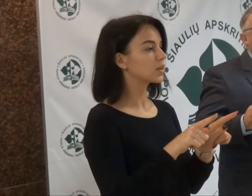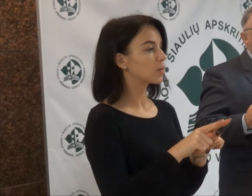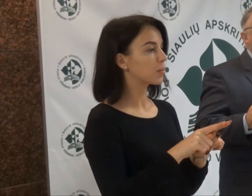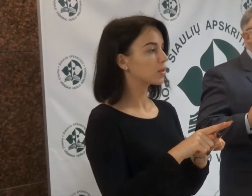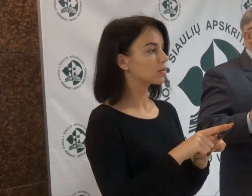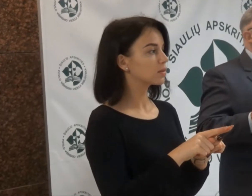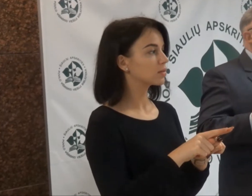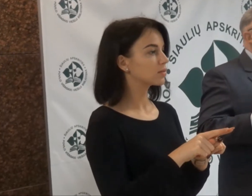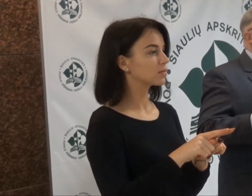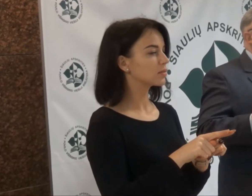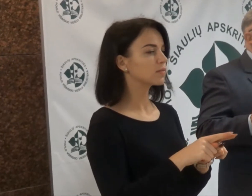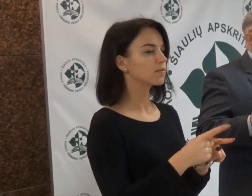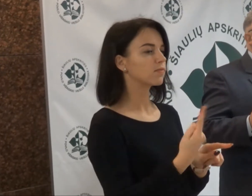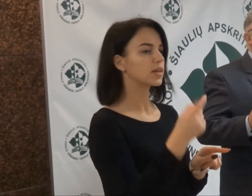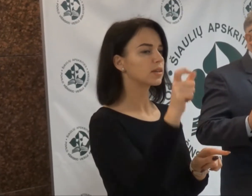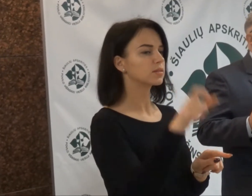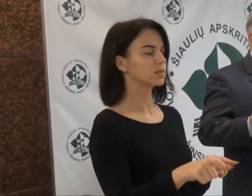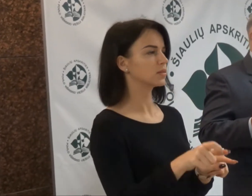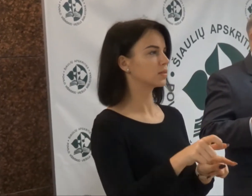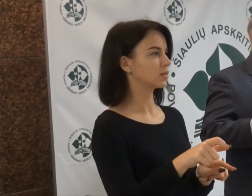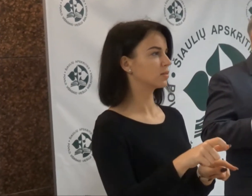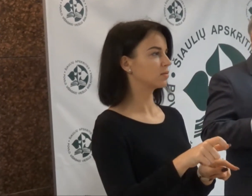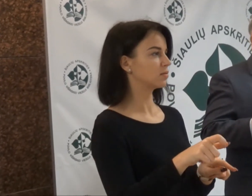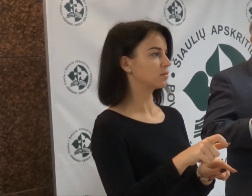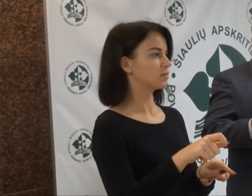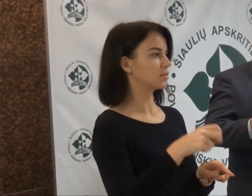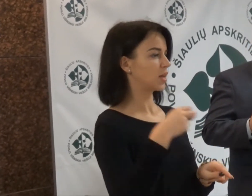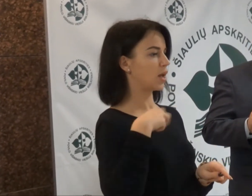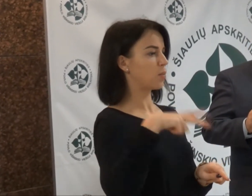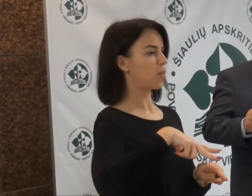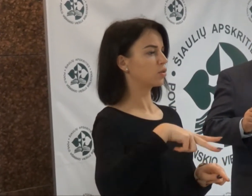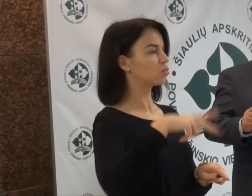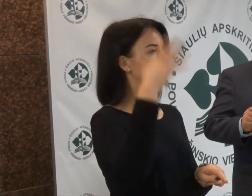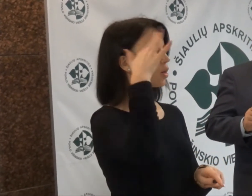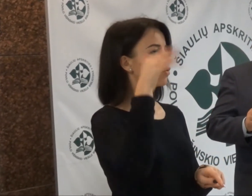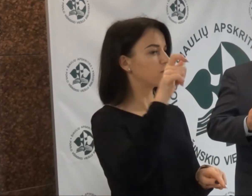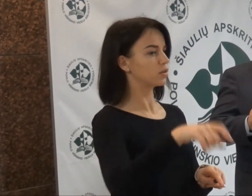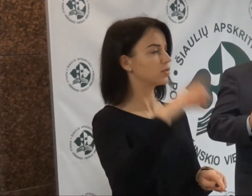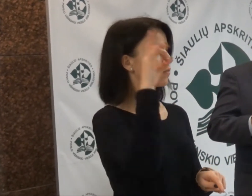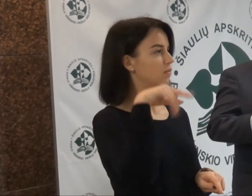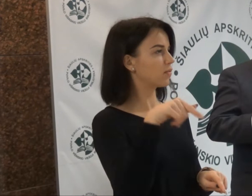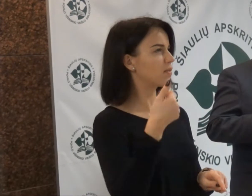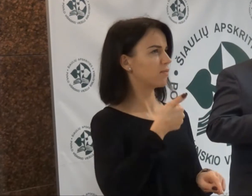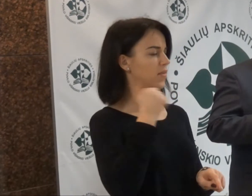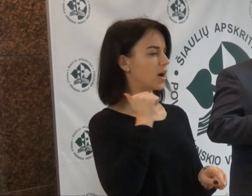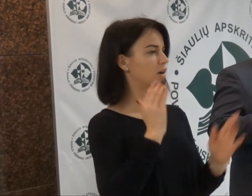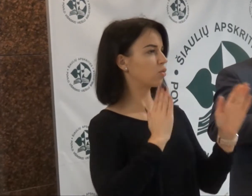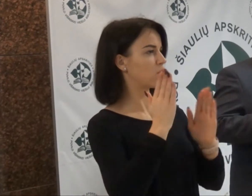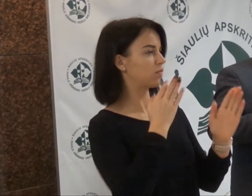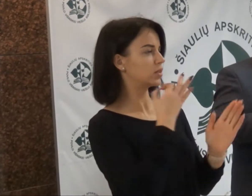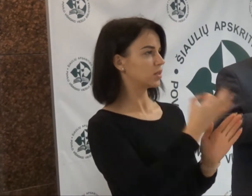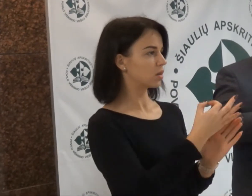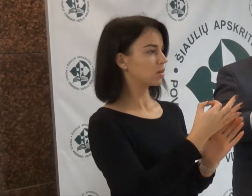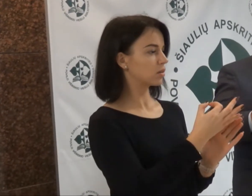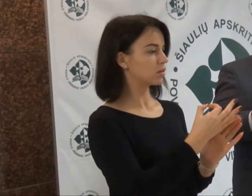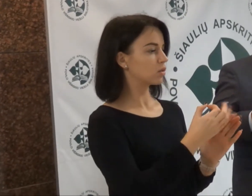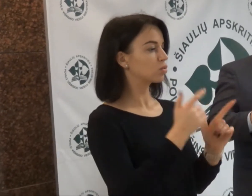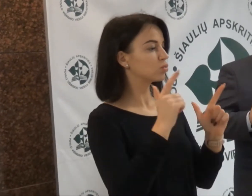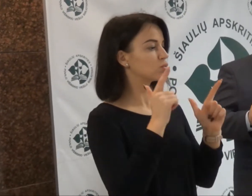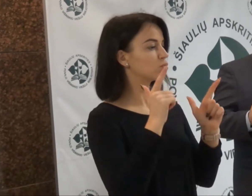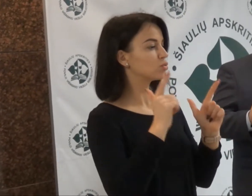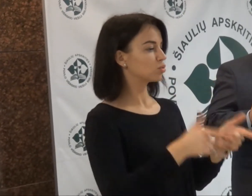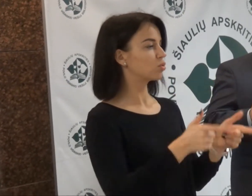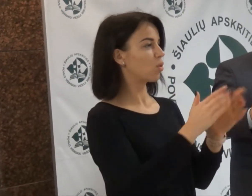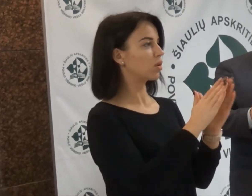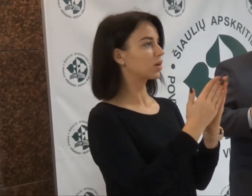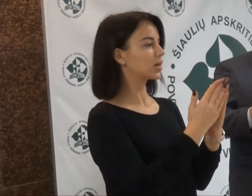kalbėdamas vienas garsus portugalų filosofas, aš dabar nepamenu jau pavardės, vakar konferencijoje sakė, kad tikrosios